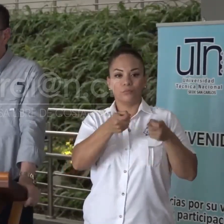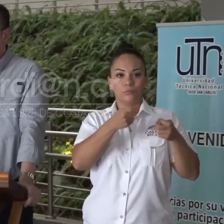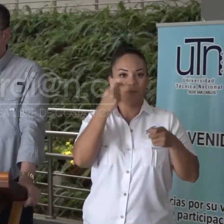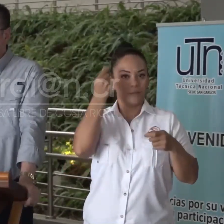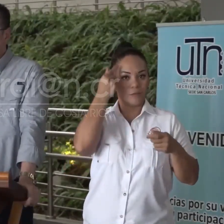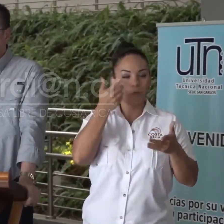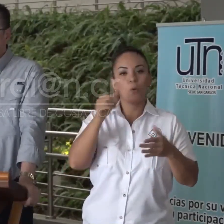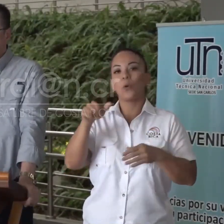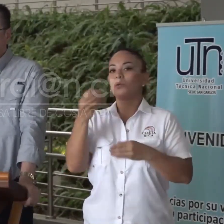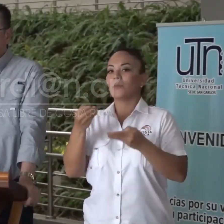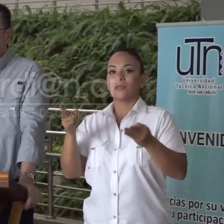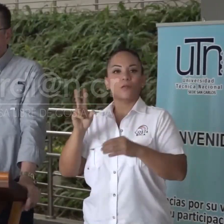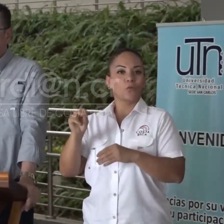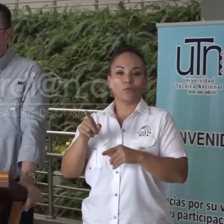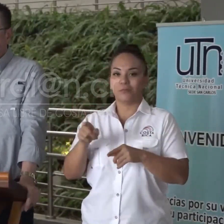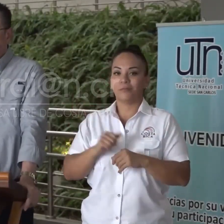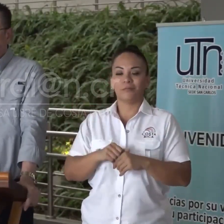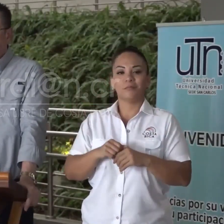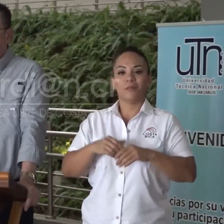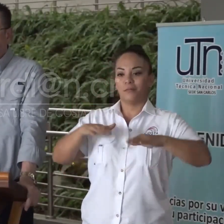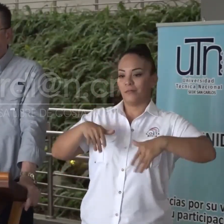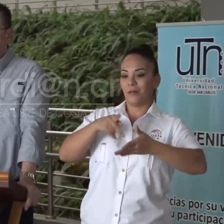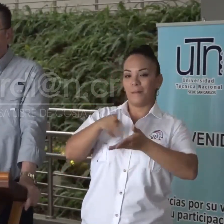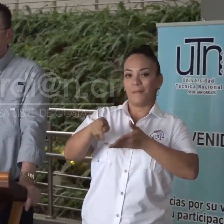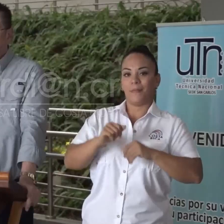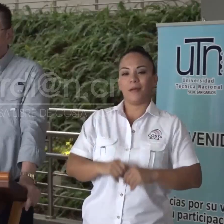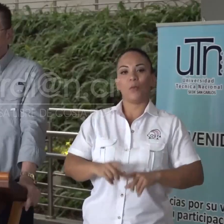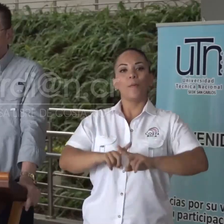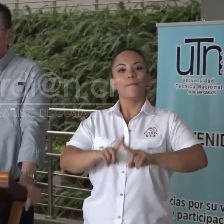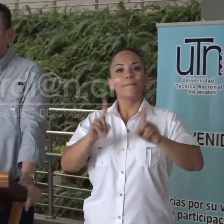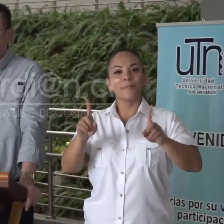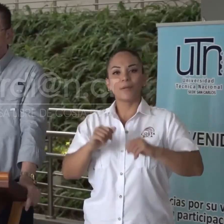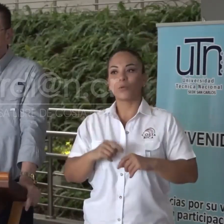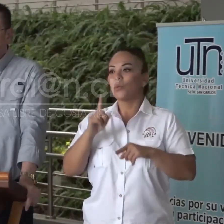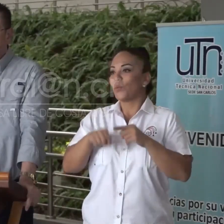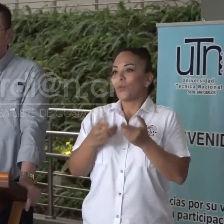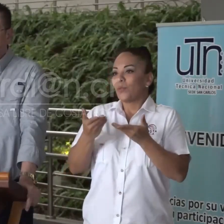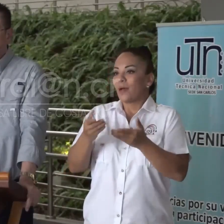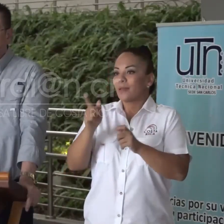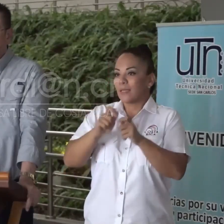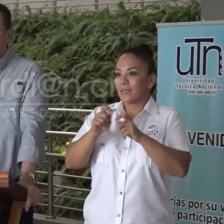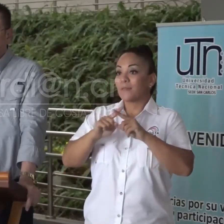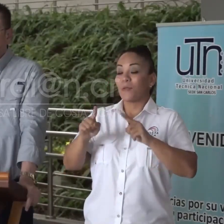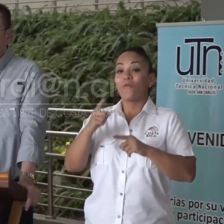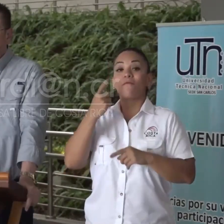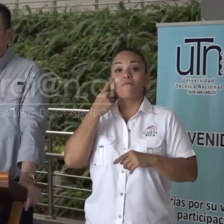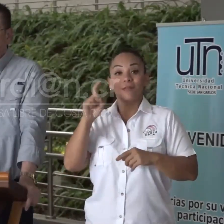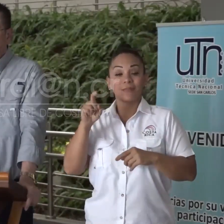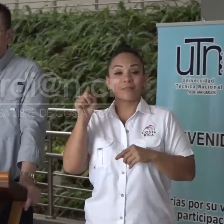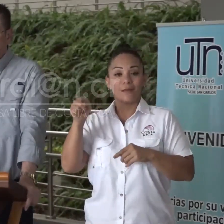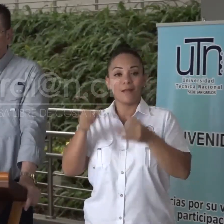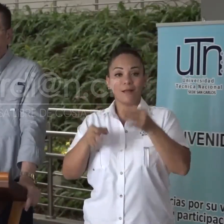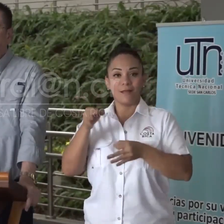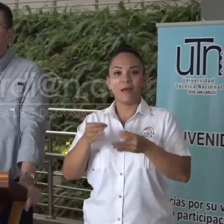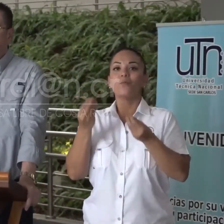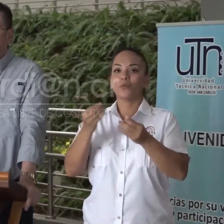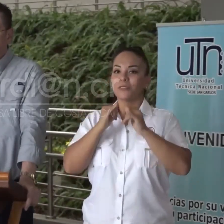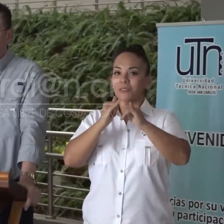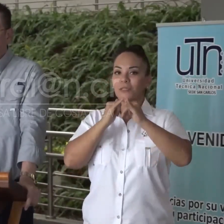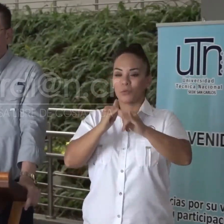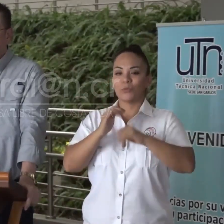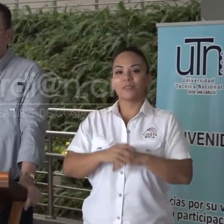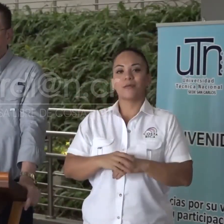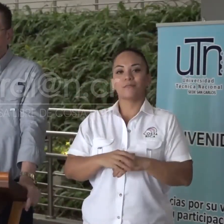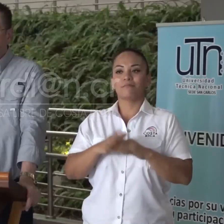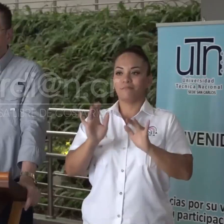que no son de la administración, que aún no se habían pagado. Pero no le puedo dar detalles, pero a la Fiscalía se ha ido un montón de denuncias y simplemente